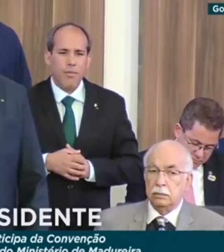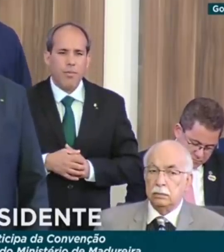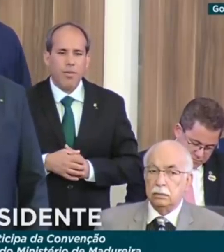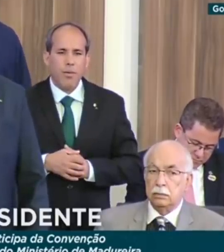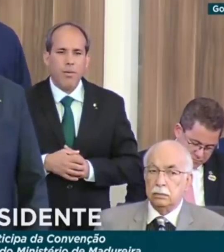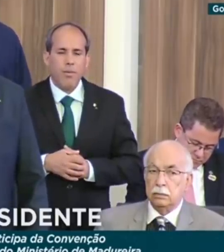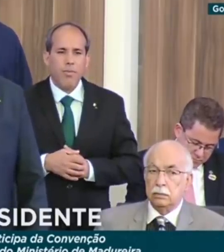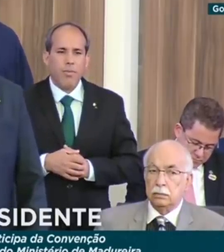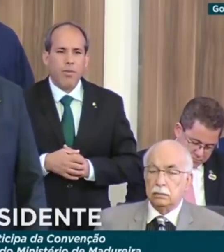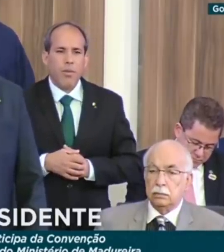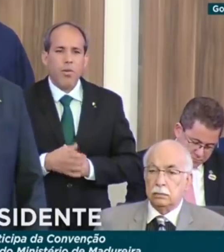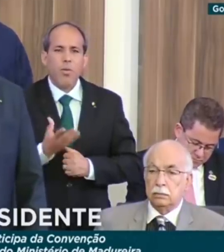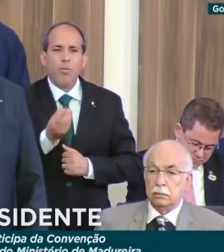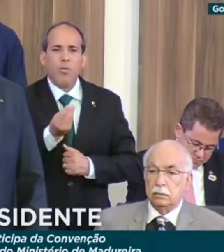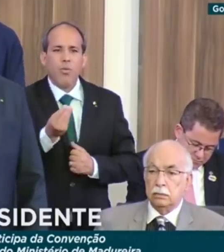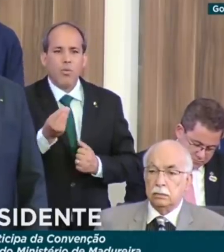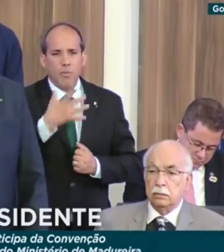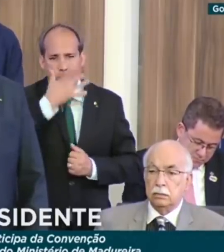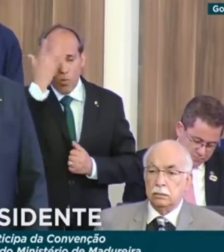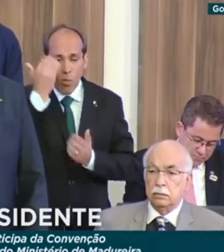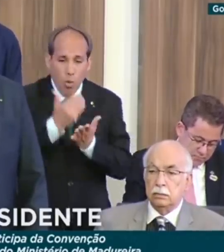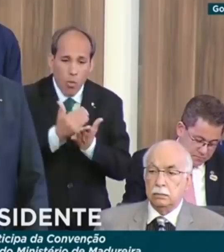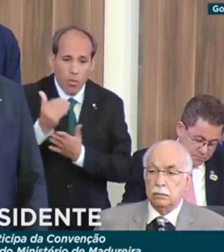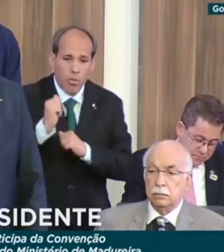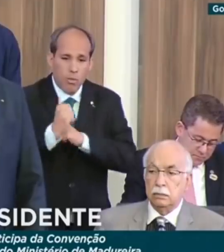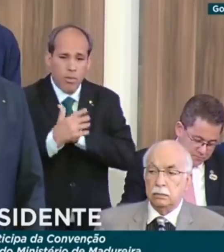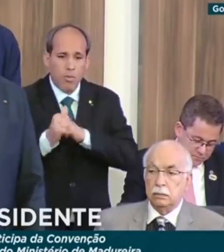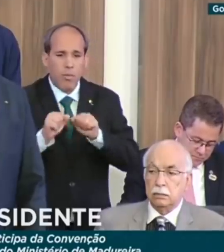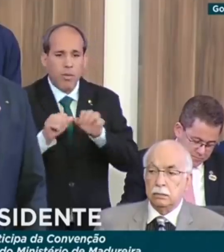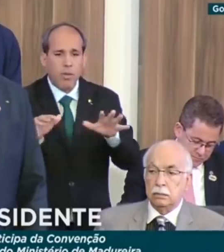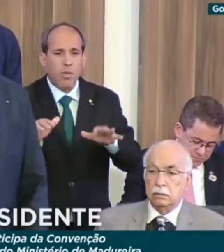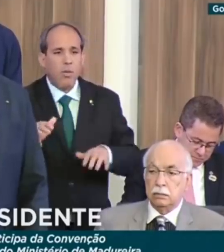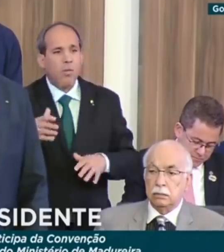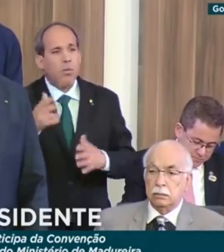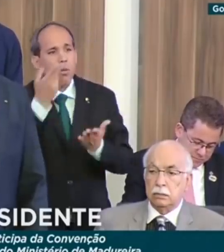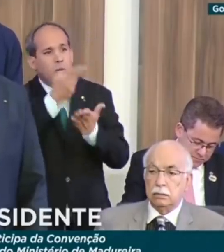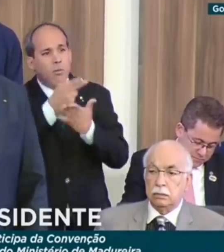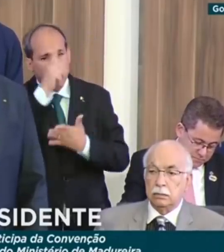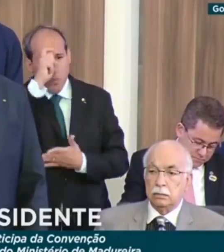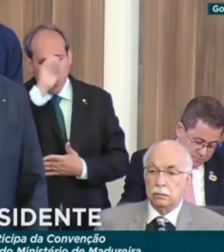muitos no início da pandemia, sequer foram hospitalizados.